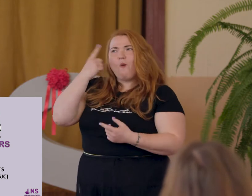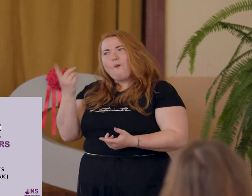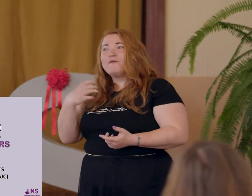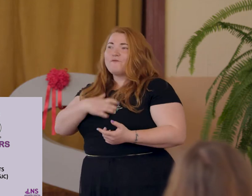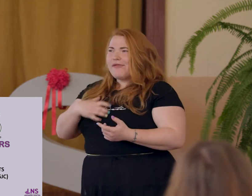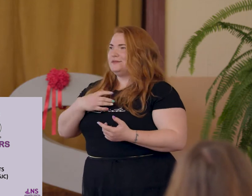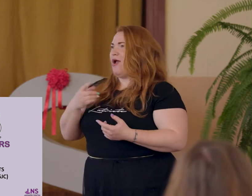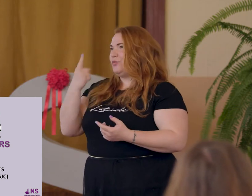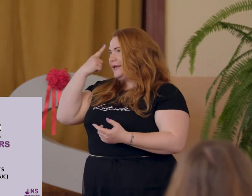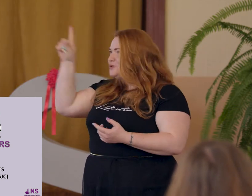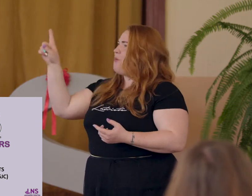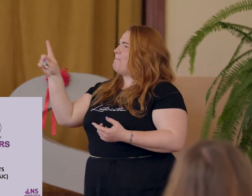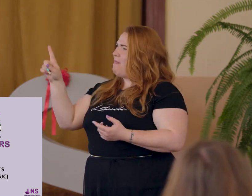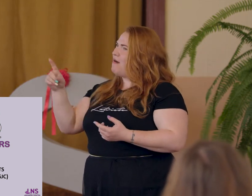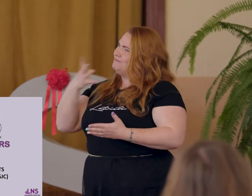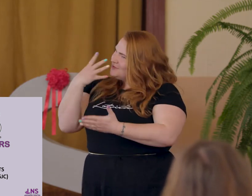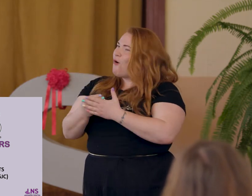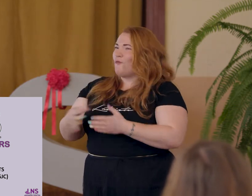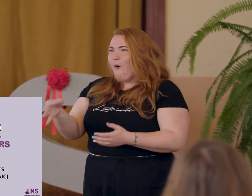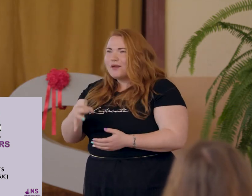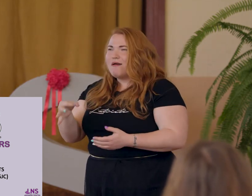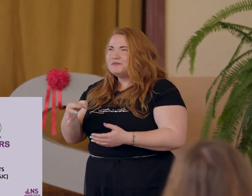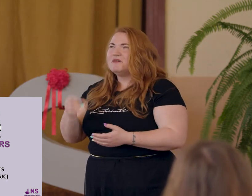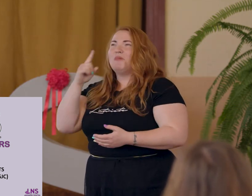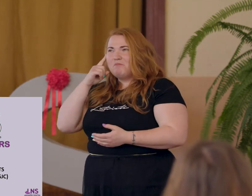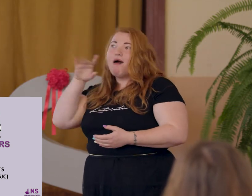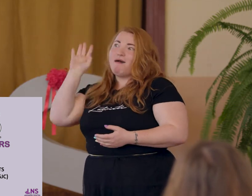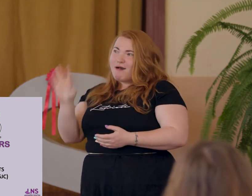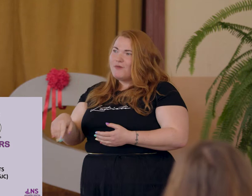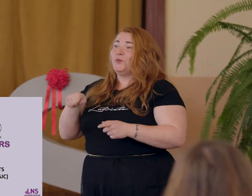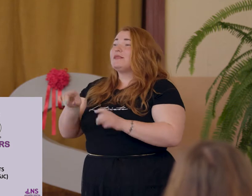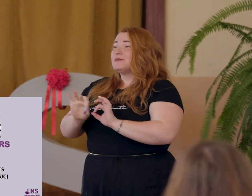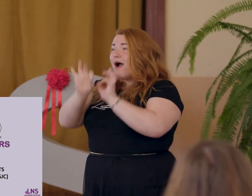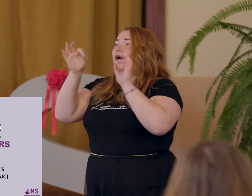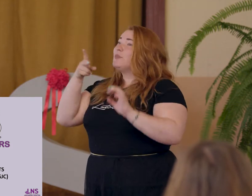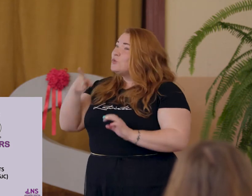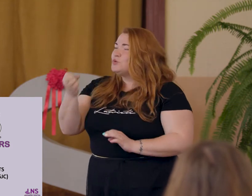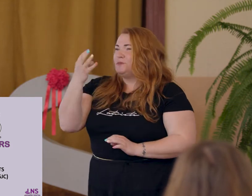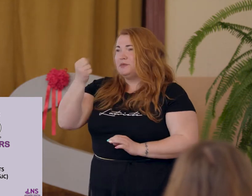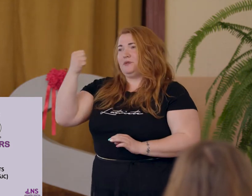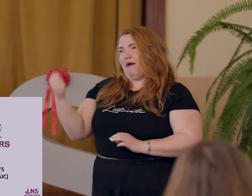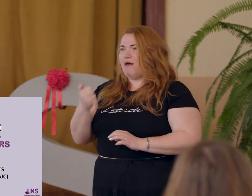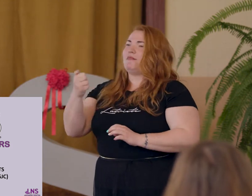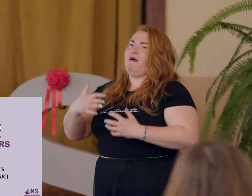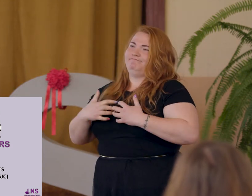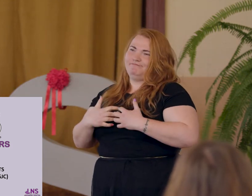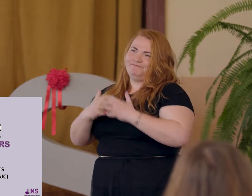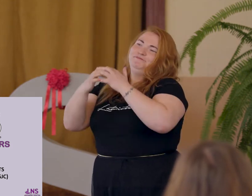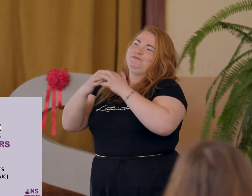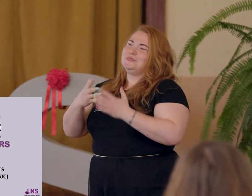savā starpā parunāja un izdomāja, ka vajadzētu savu organizāciju nodibināt. Un tad arī sākās 2015.